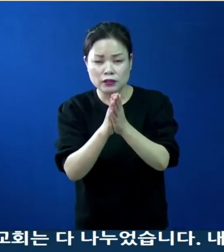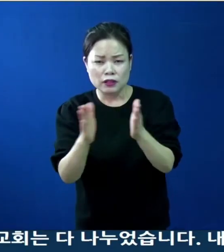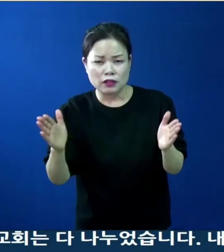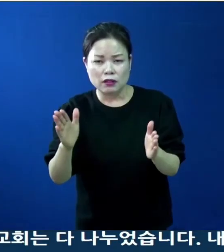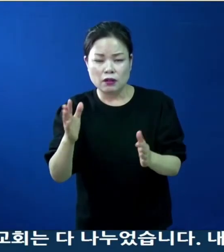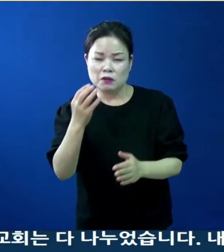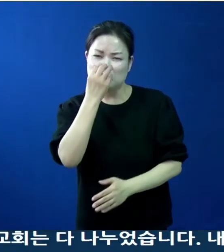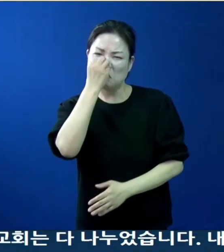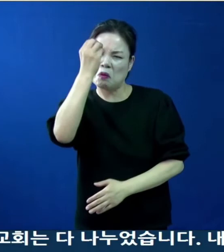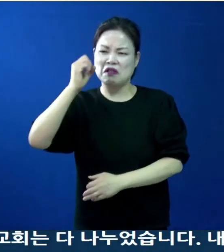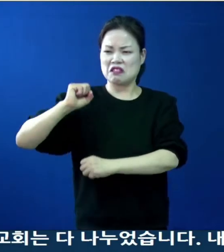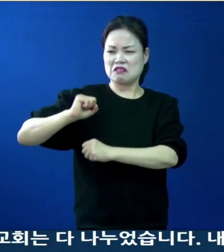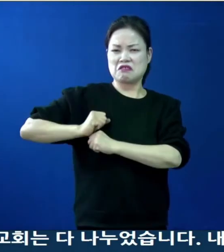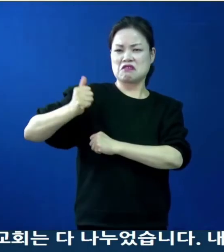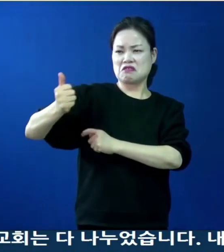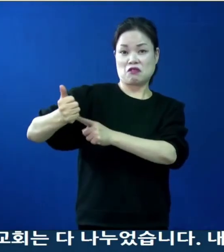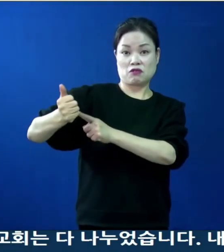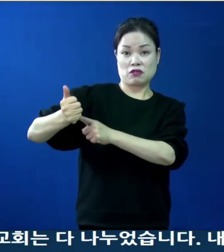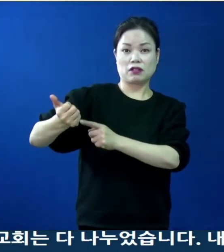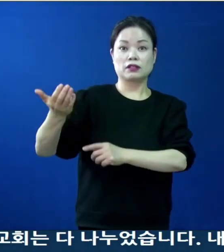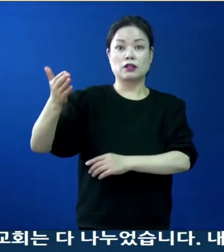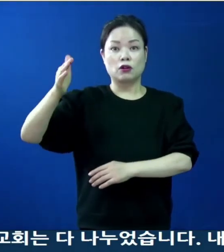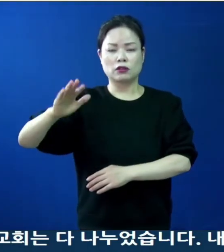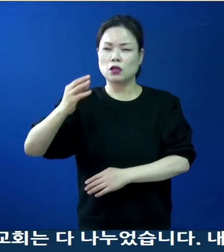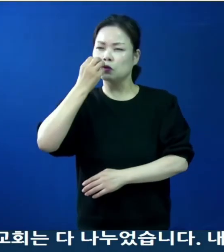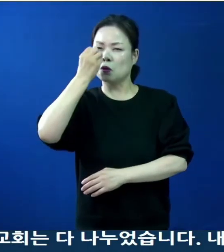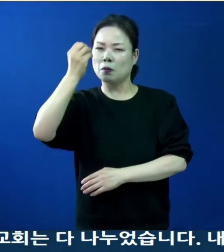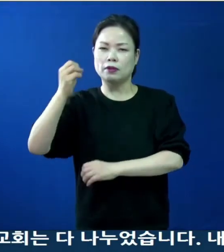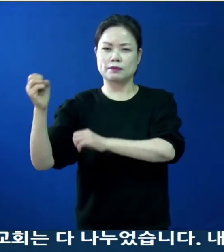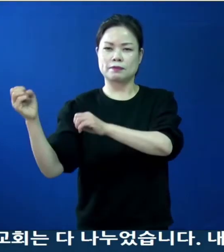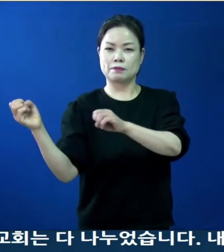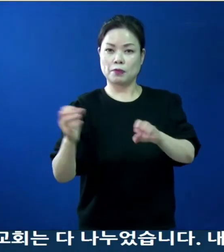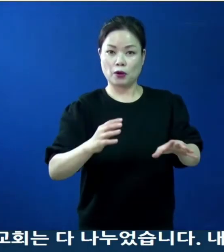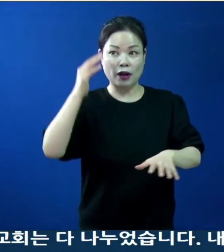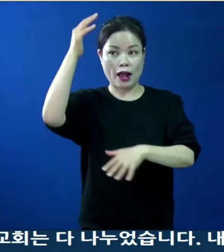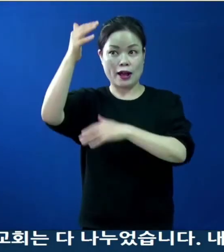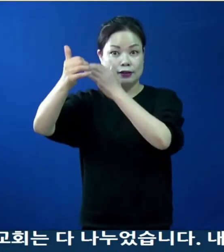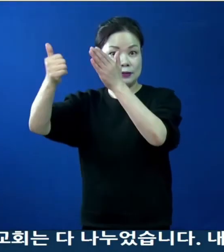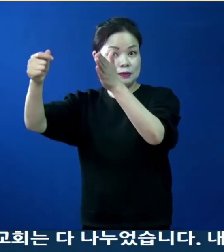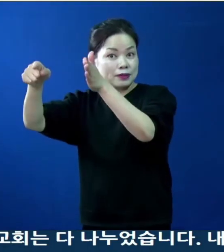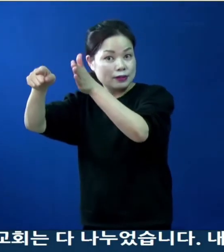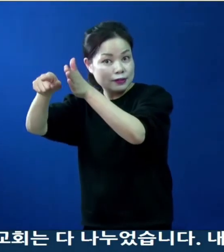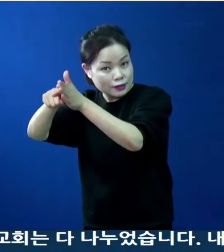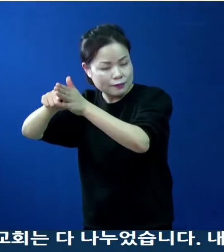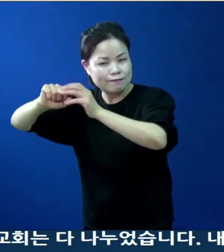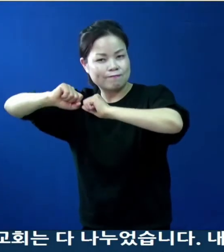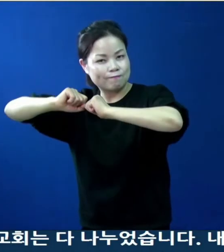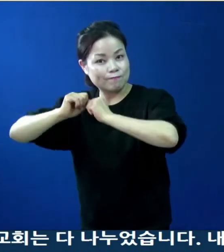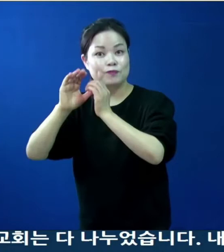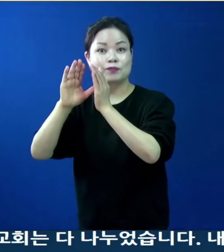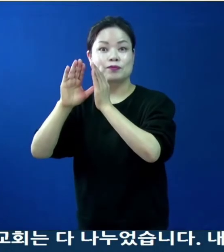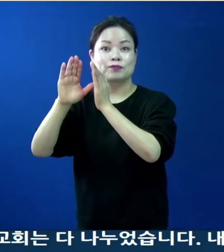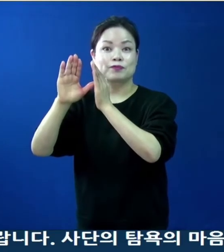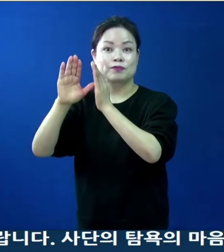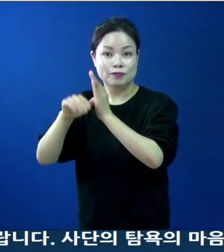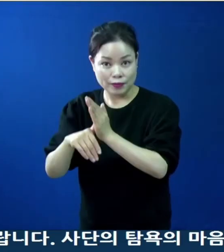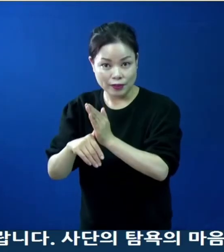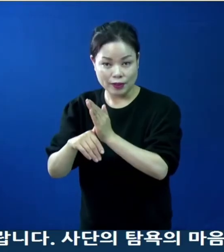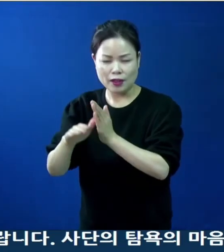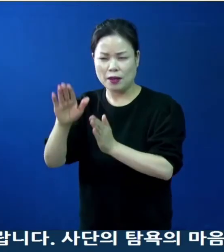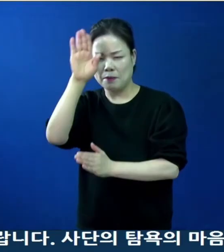얼마나 교만했습니까? 그런데 그 교만함을 버리고 하나님 말씀에 신뢰하고 순종했을 때 이